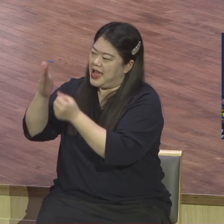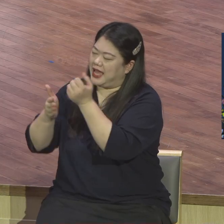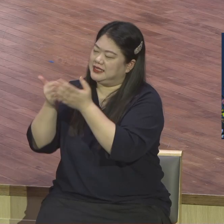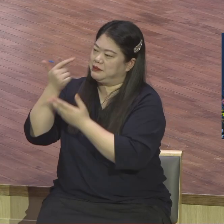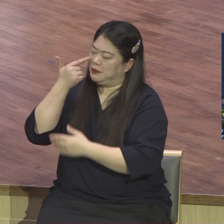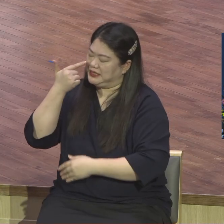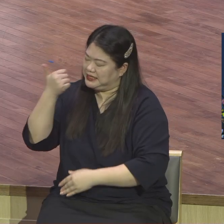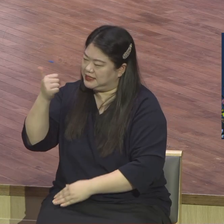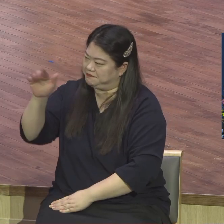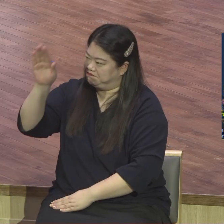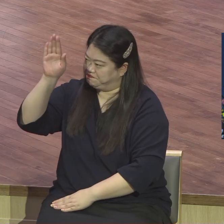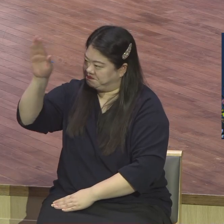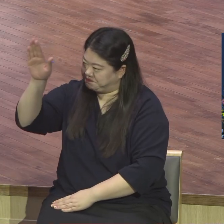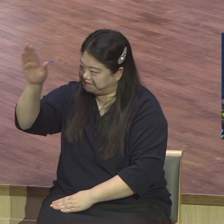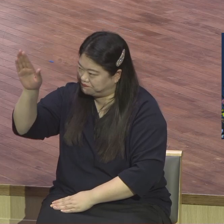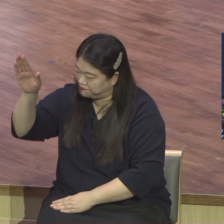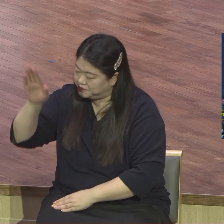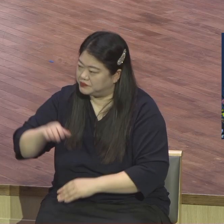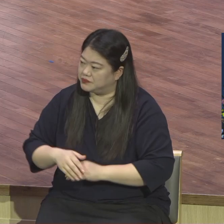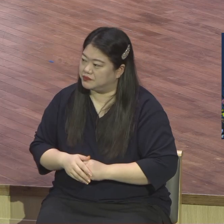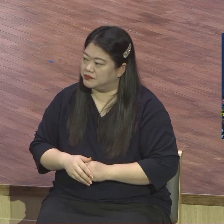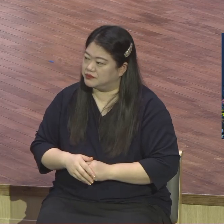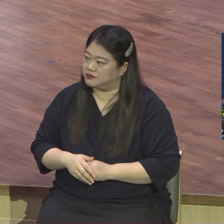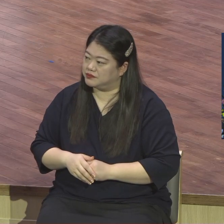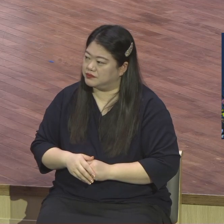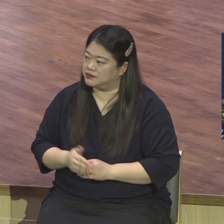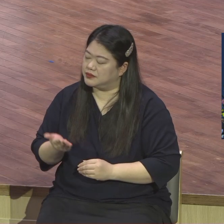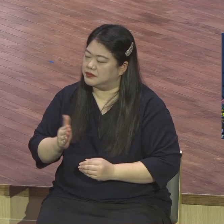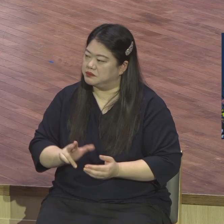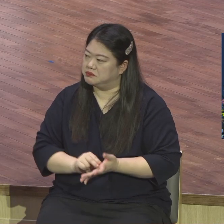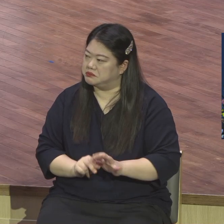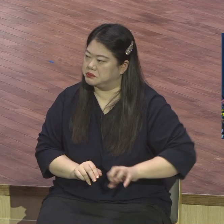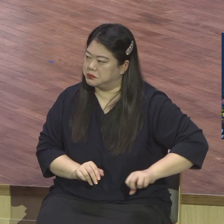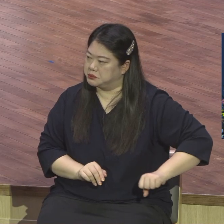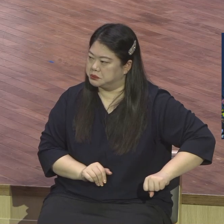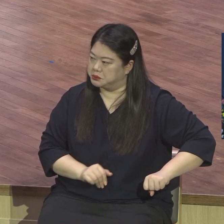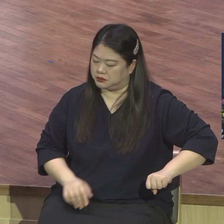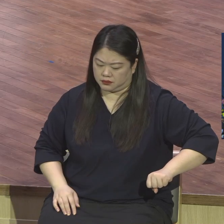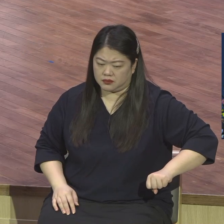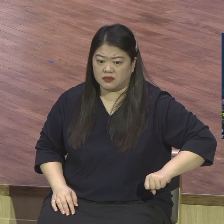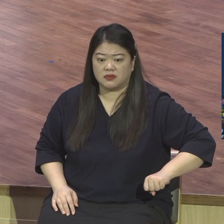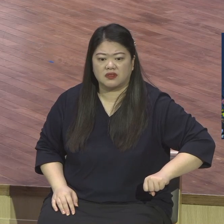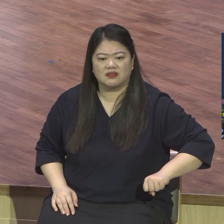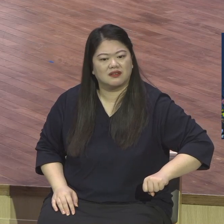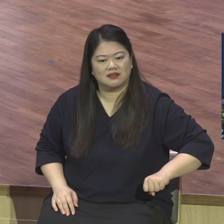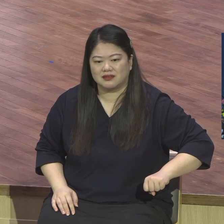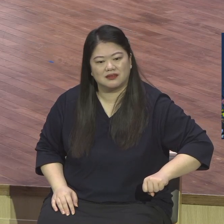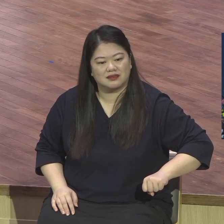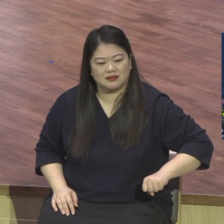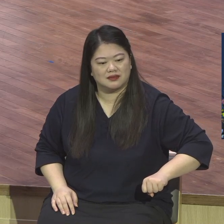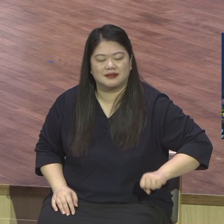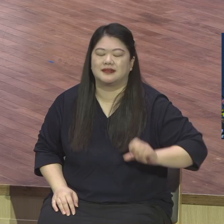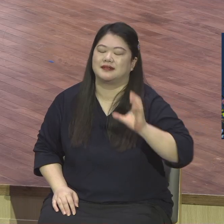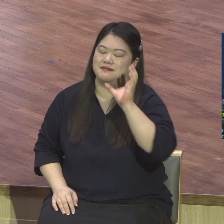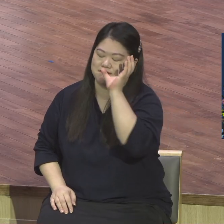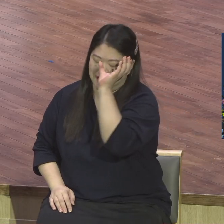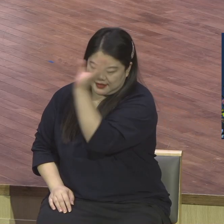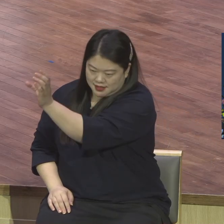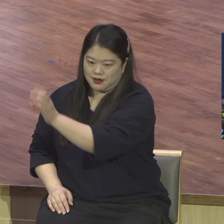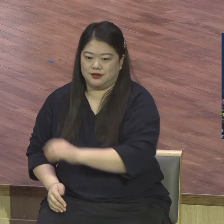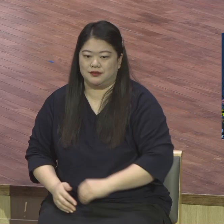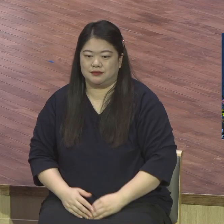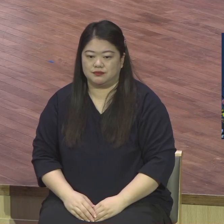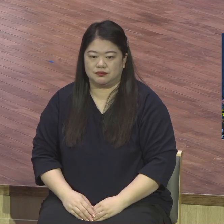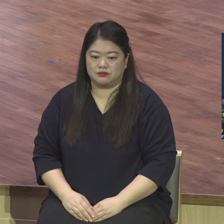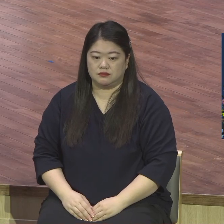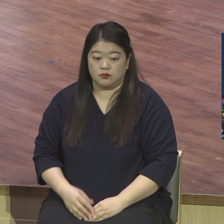참 자유하게 하시는 분은 오직 예수 그리스도밖에 없다. 나를